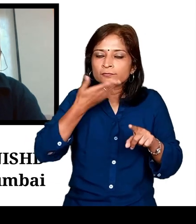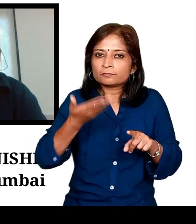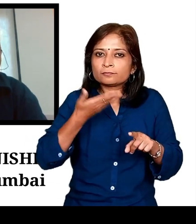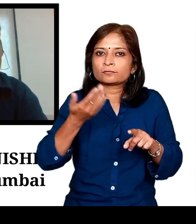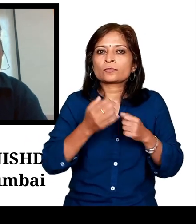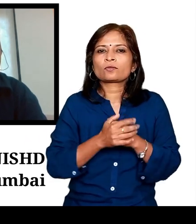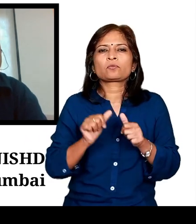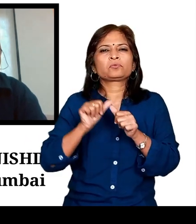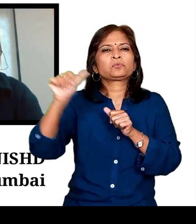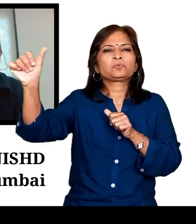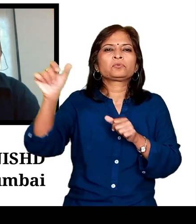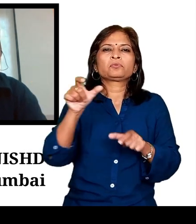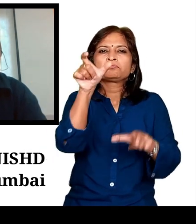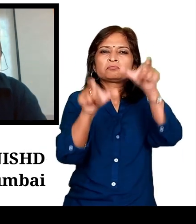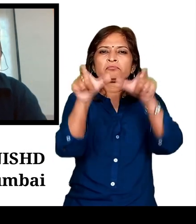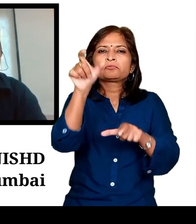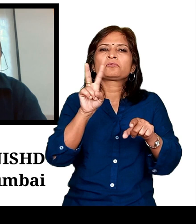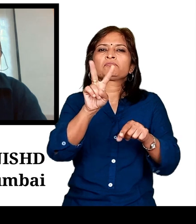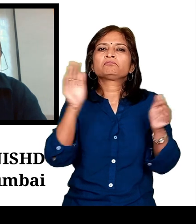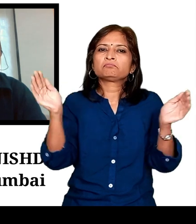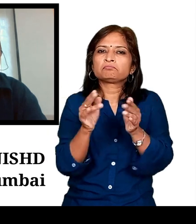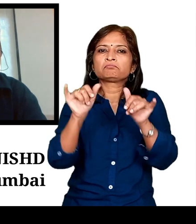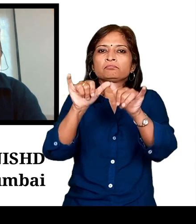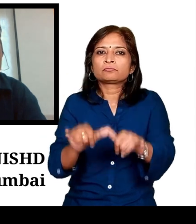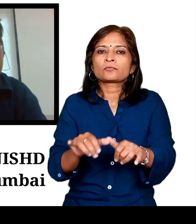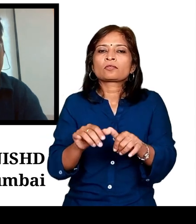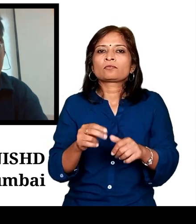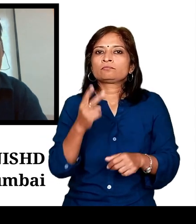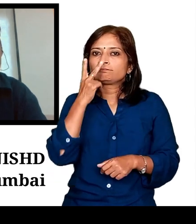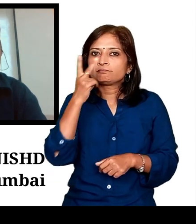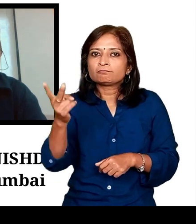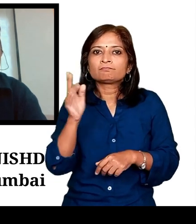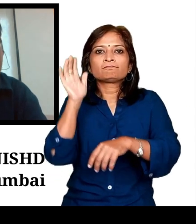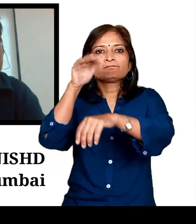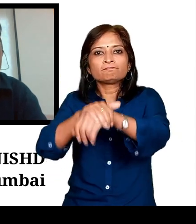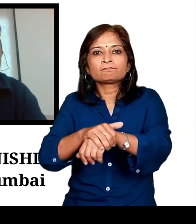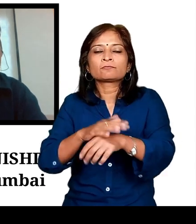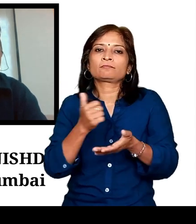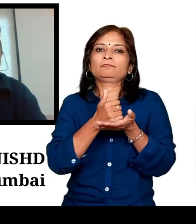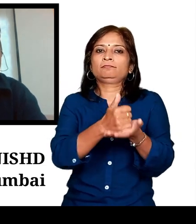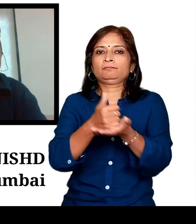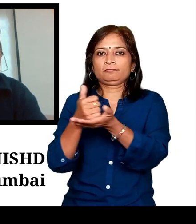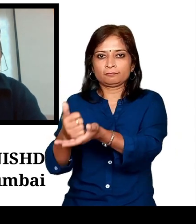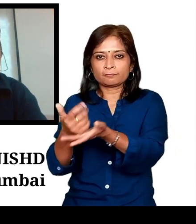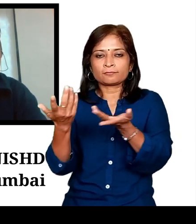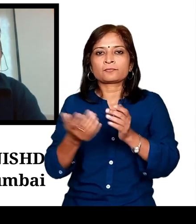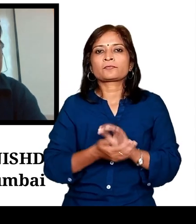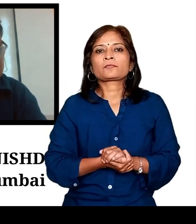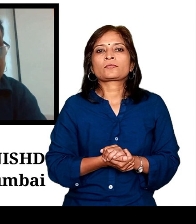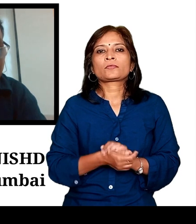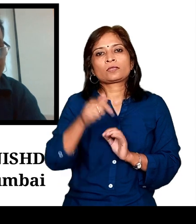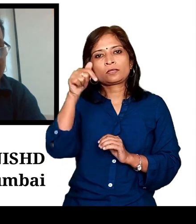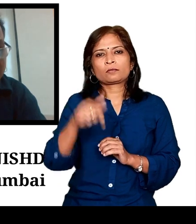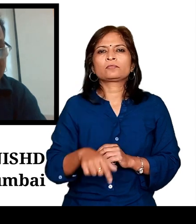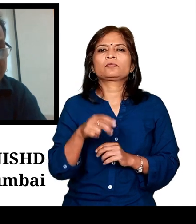to reach to the unreached people to very remote and rural area people so